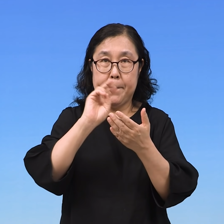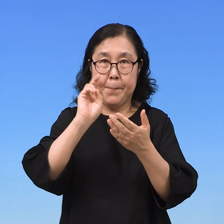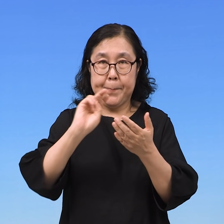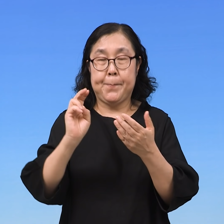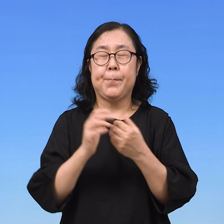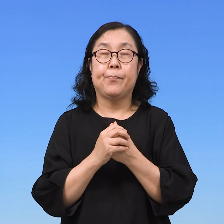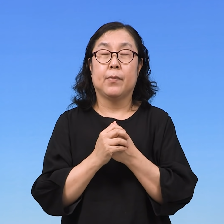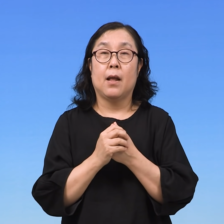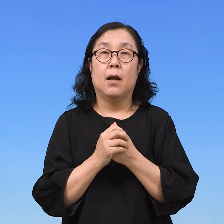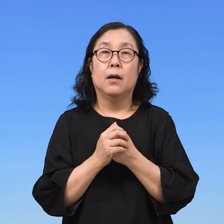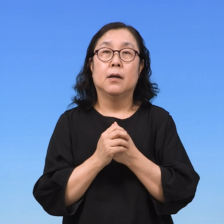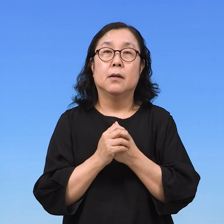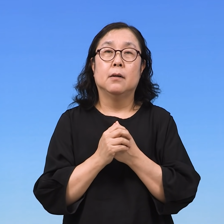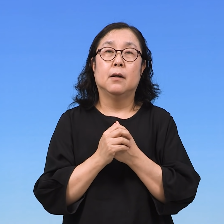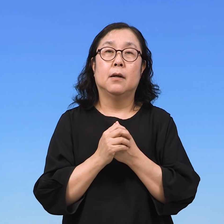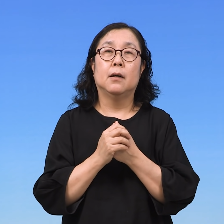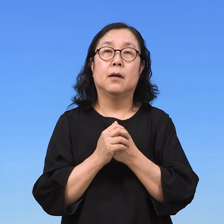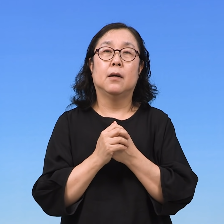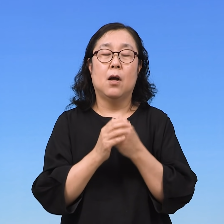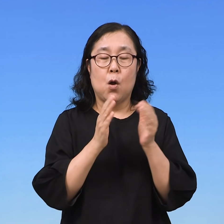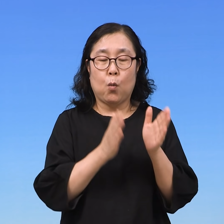이 찬양을